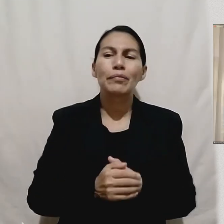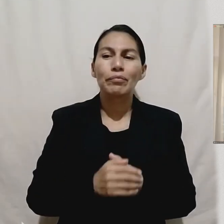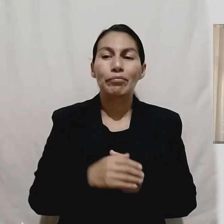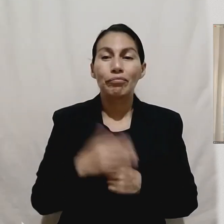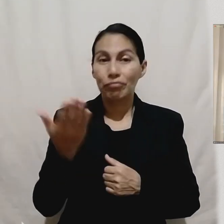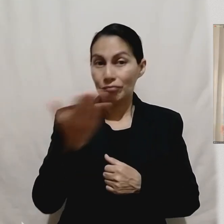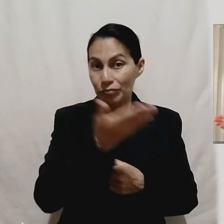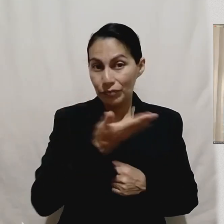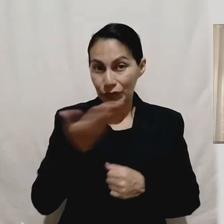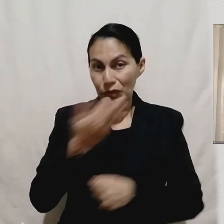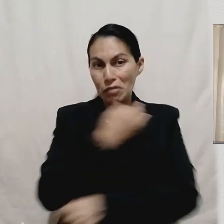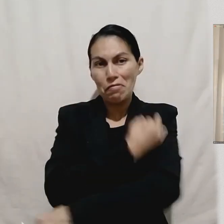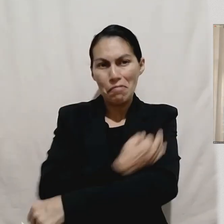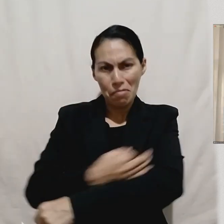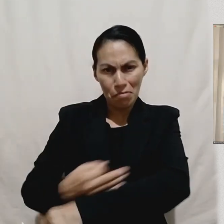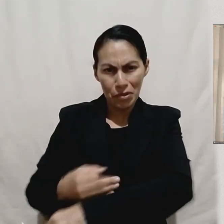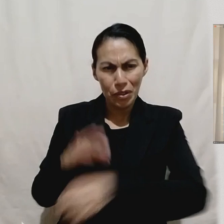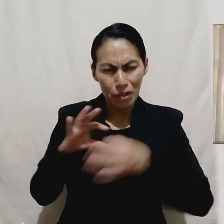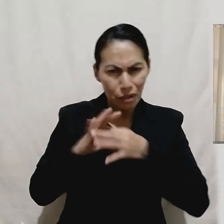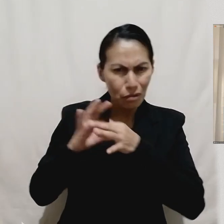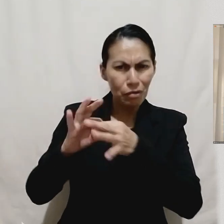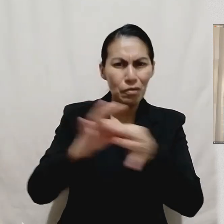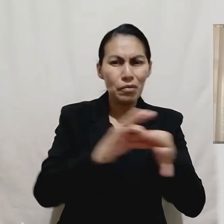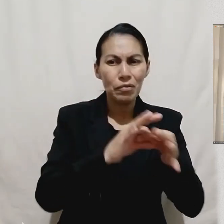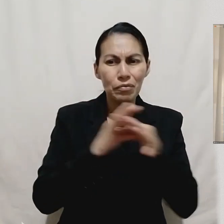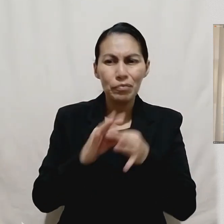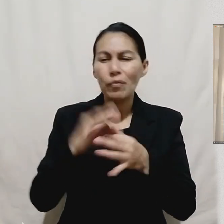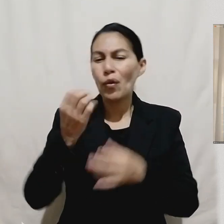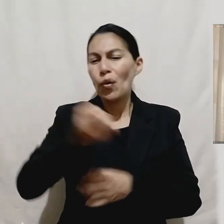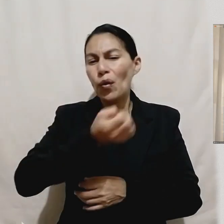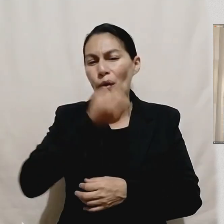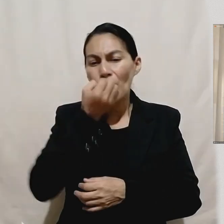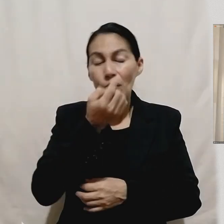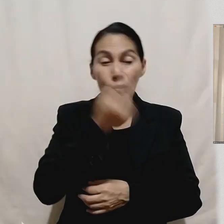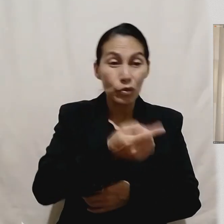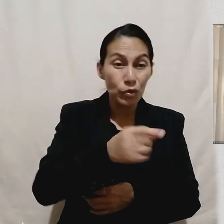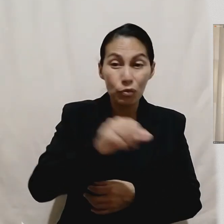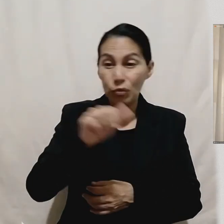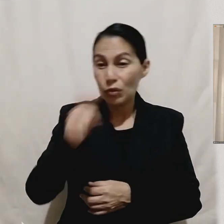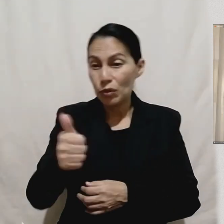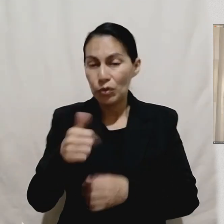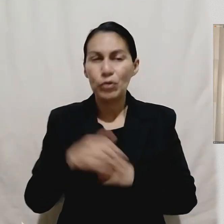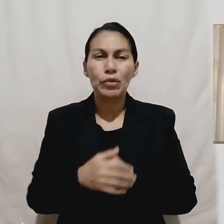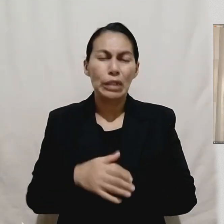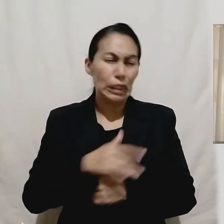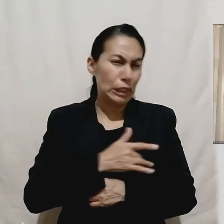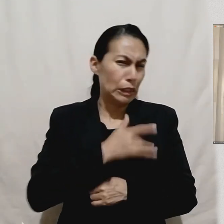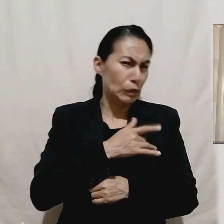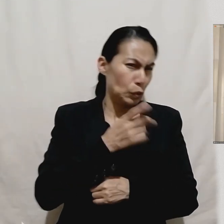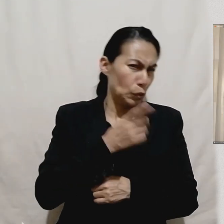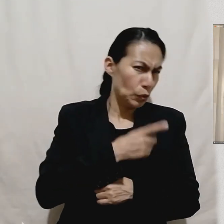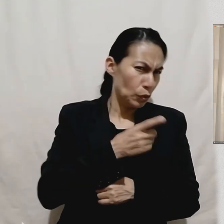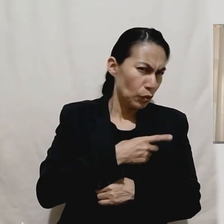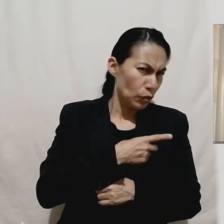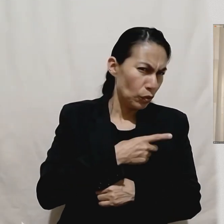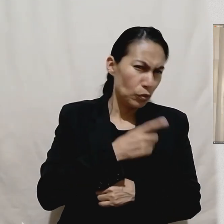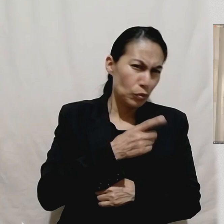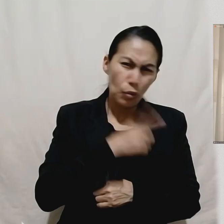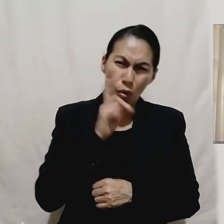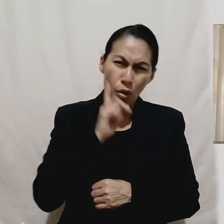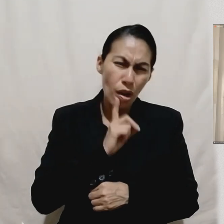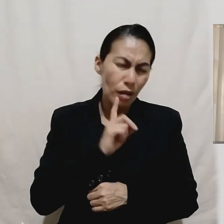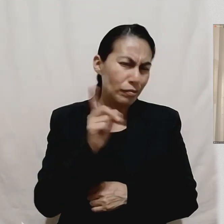todos somos una gran familia aquí oramos los unos por los otros que nadie se sienta solo